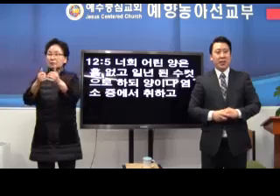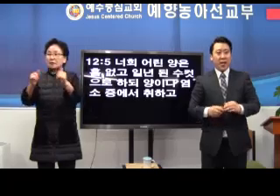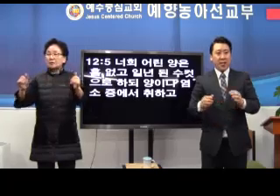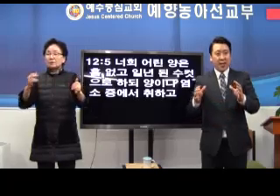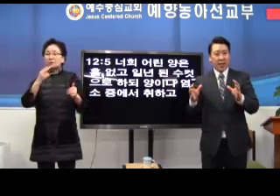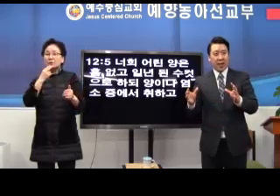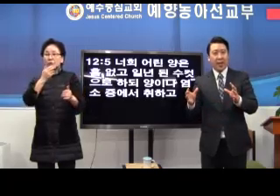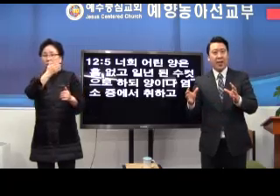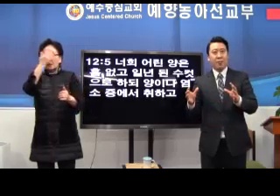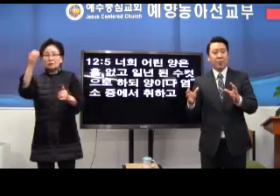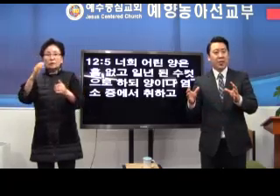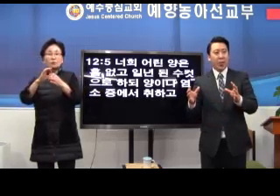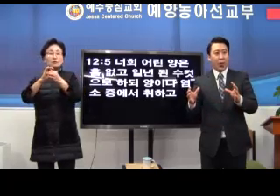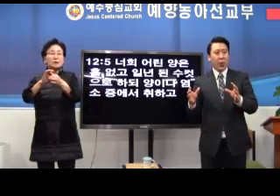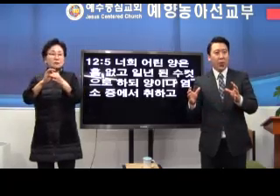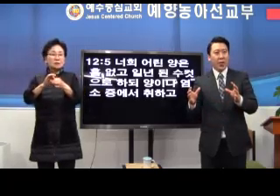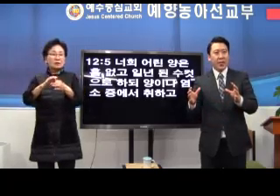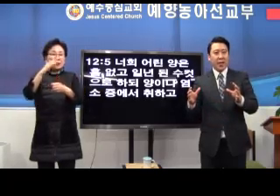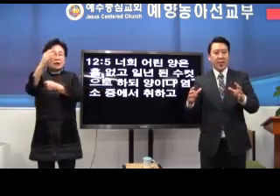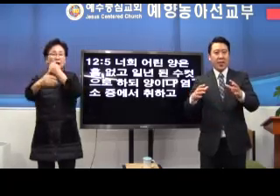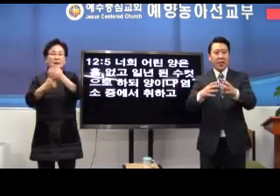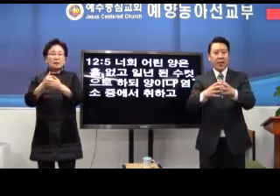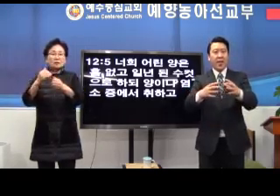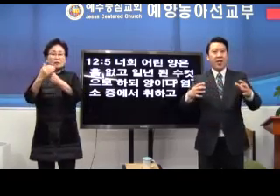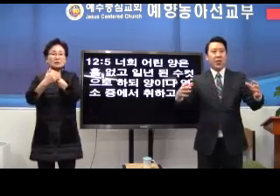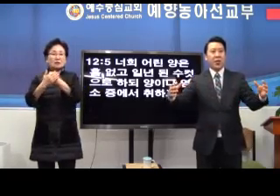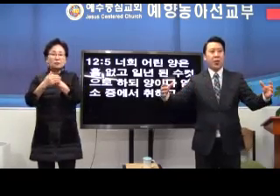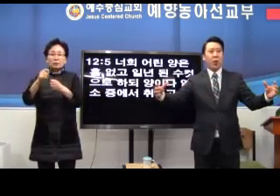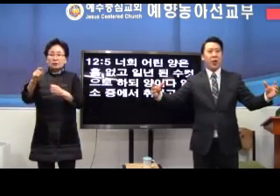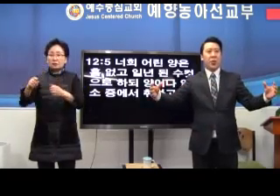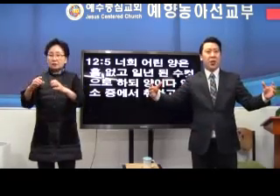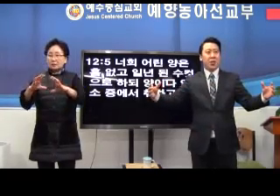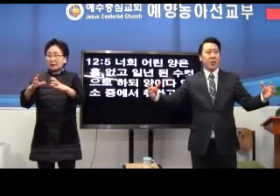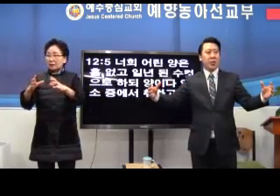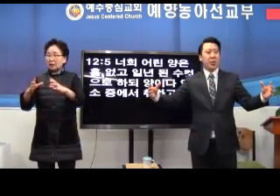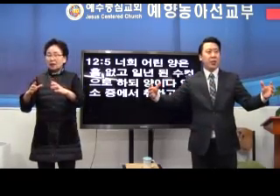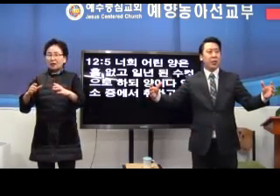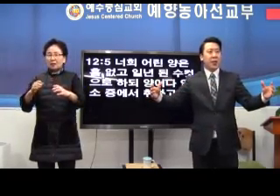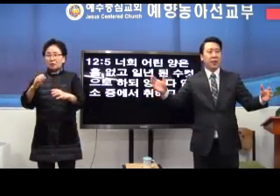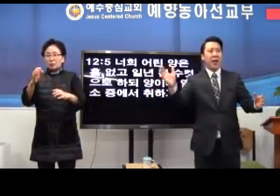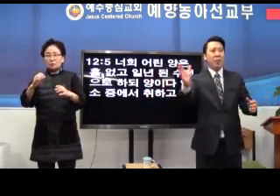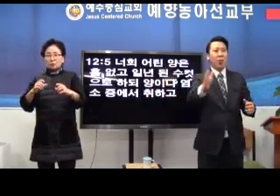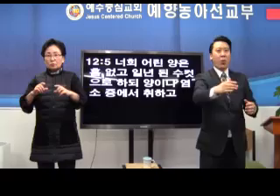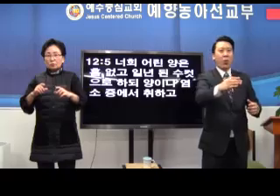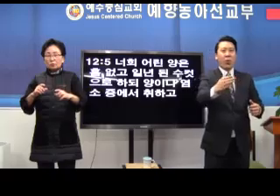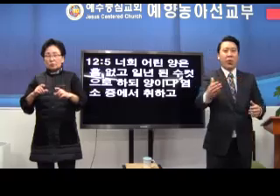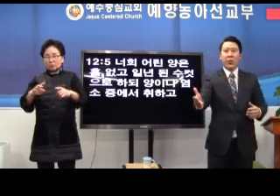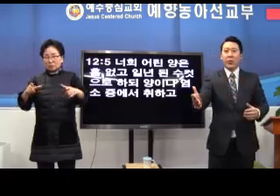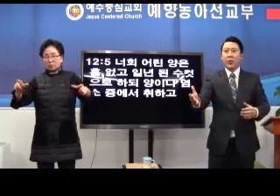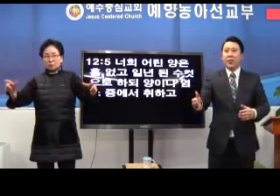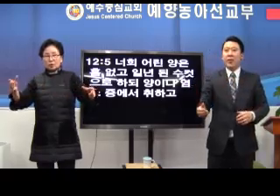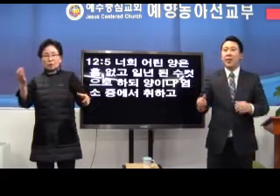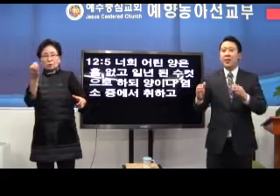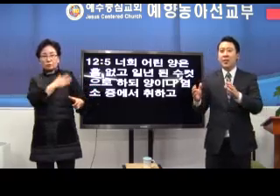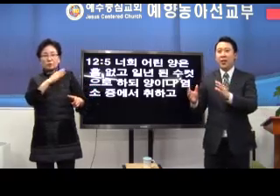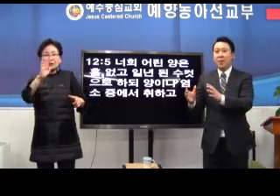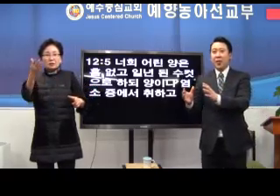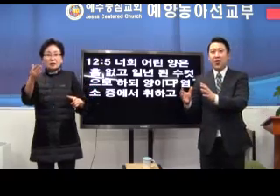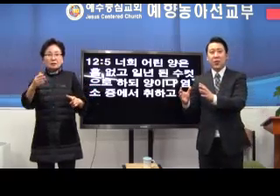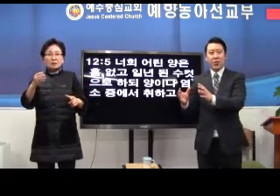자기 나라, 하나님 은혜로 자기 나라가 이렇게 왕성해진 그 은혜를 까먹고 이 이스라엘